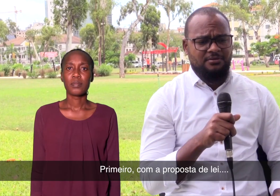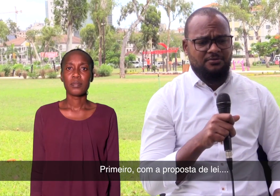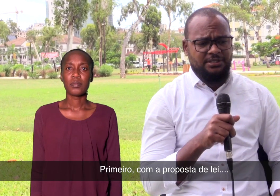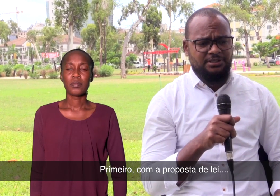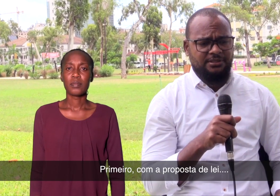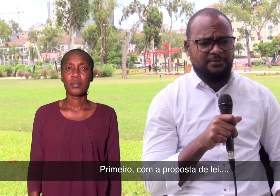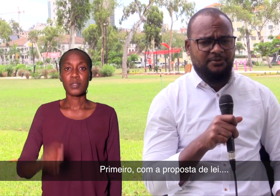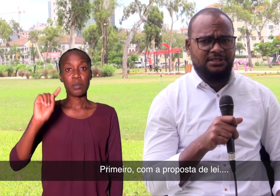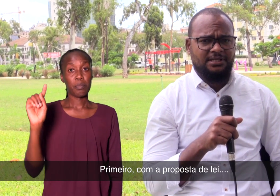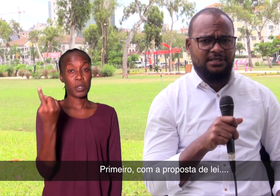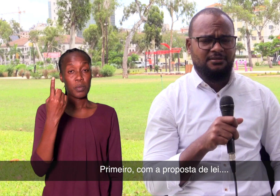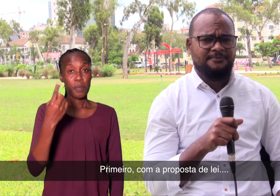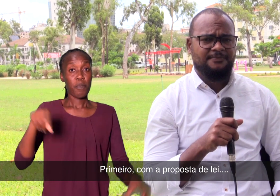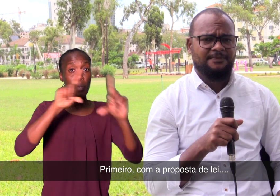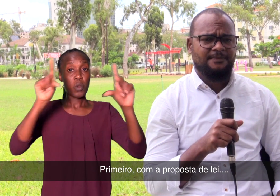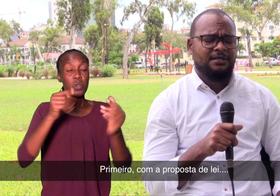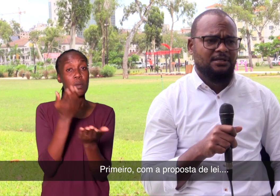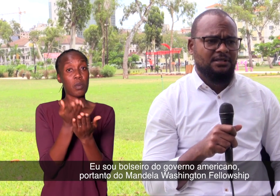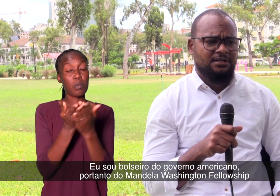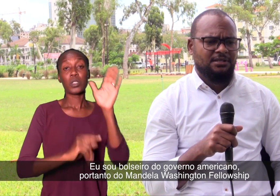Primeiro, com a questão da proposta de lei,